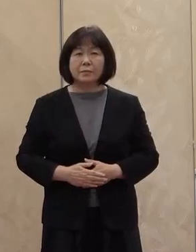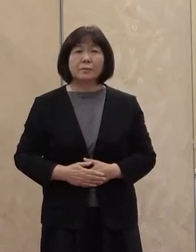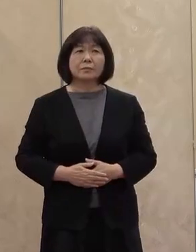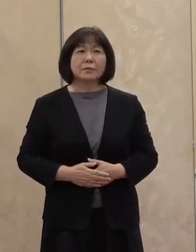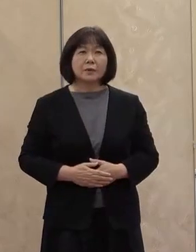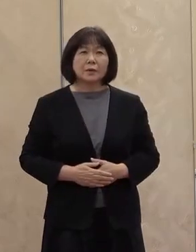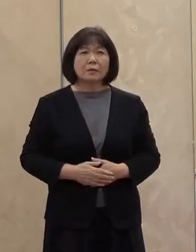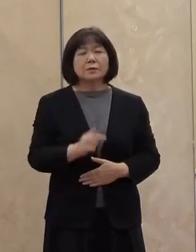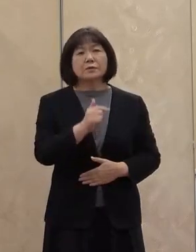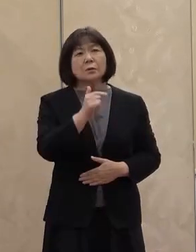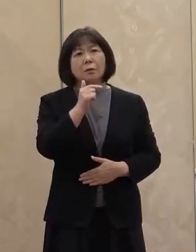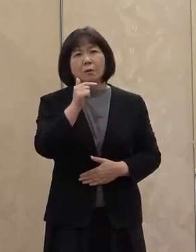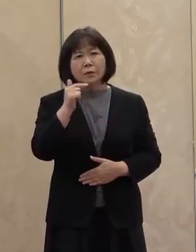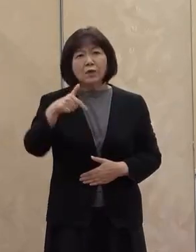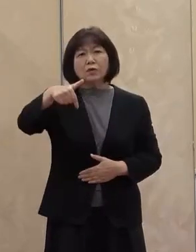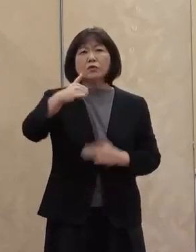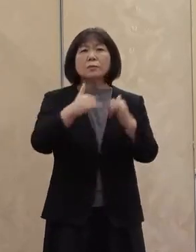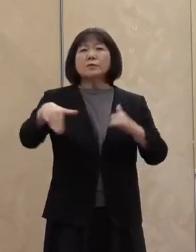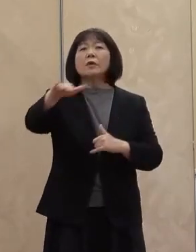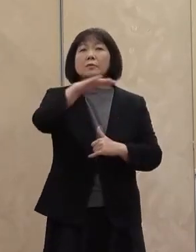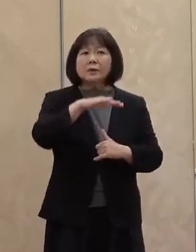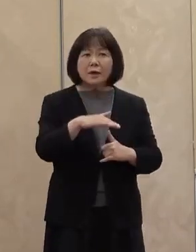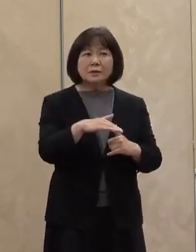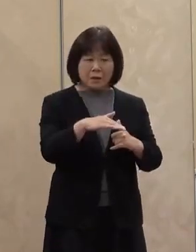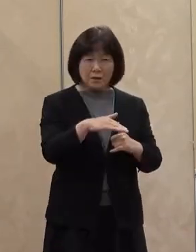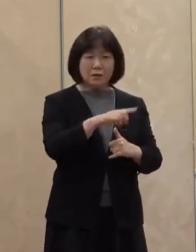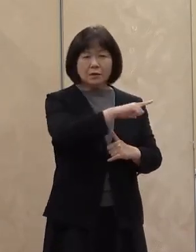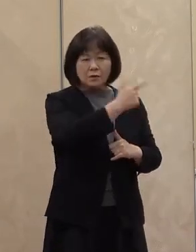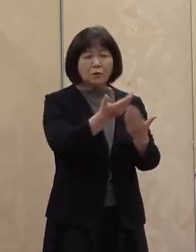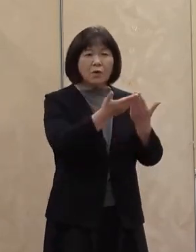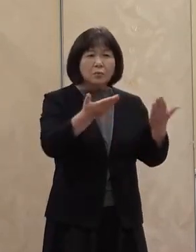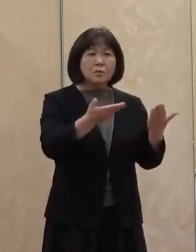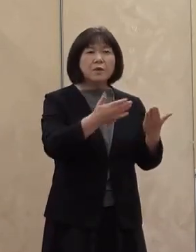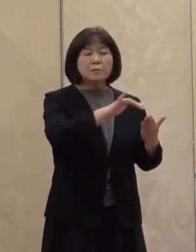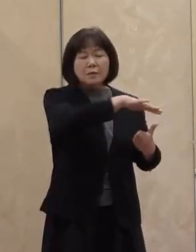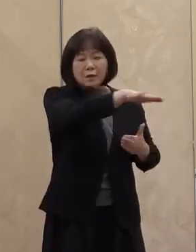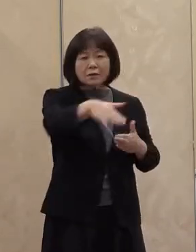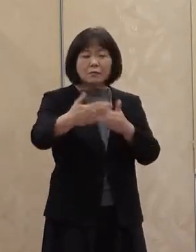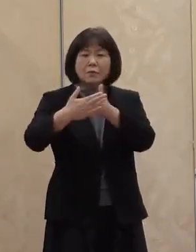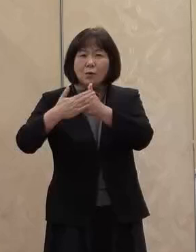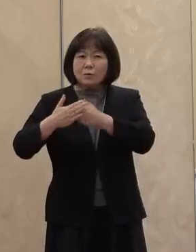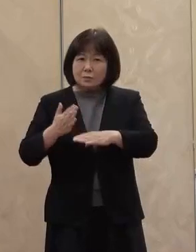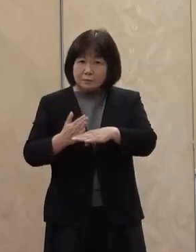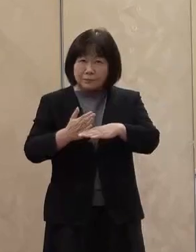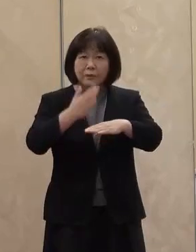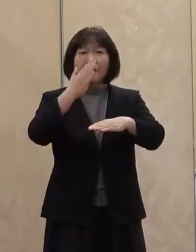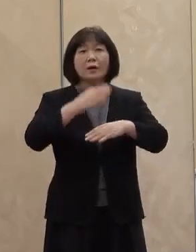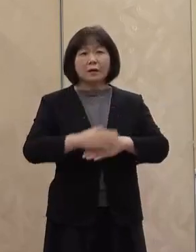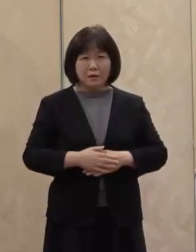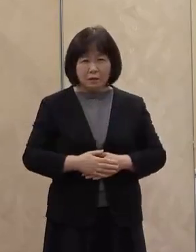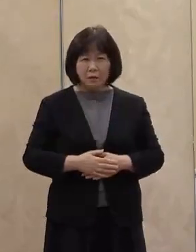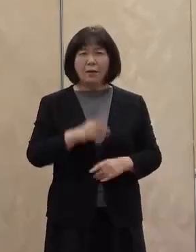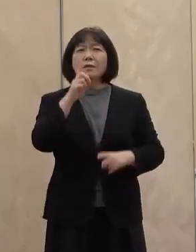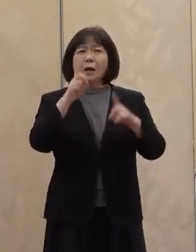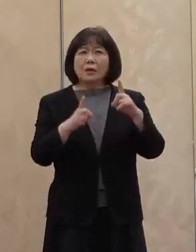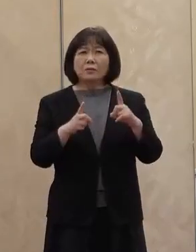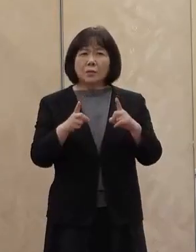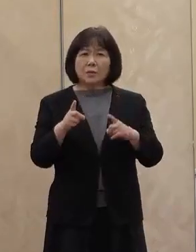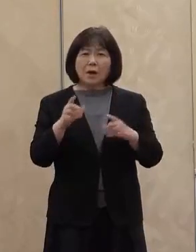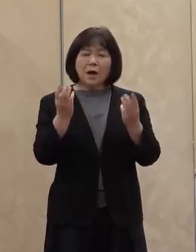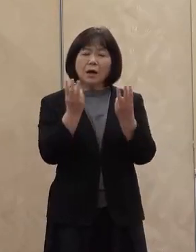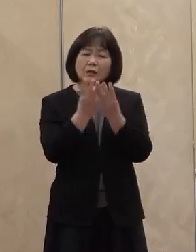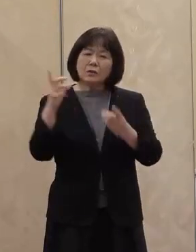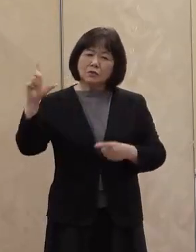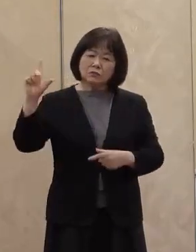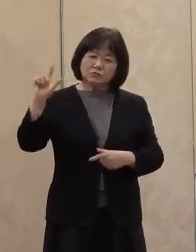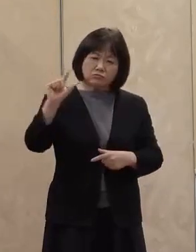ここは非常に府民の皆さん、事業者の皆さんのお力もあってですね、なんとか収束に向かいつつあるのかな、